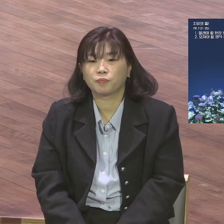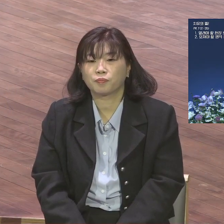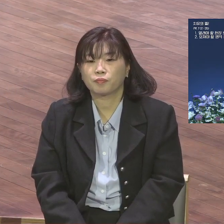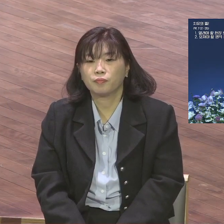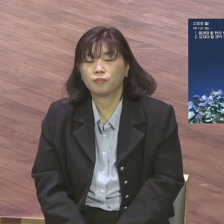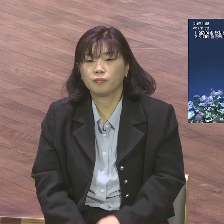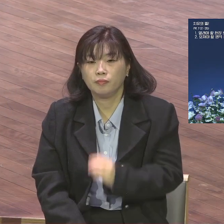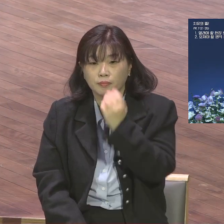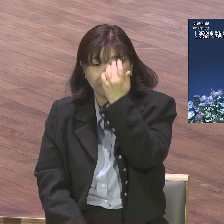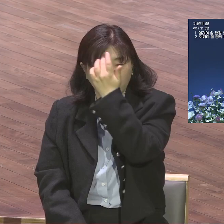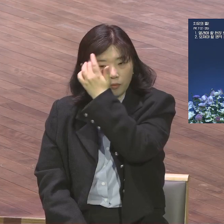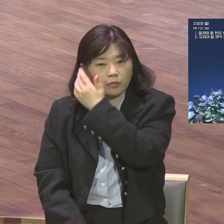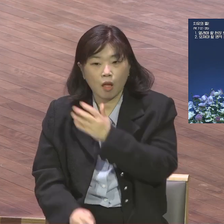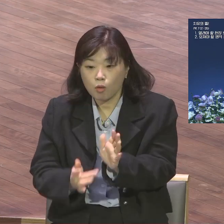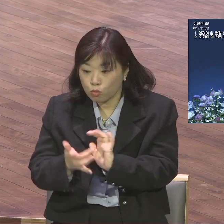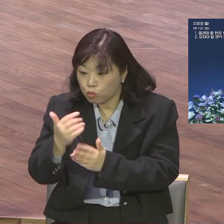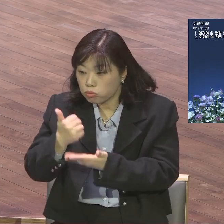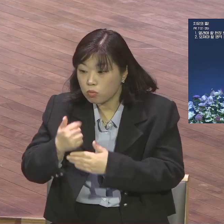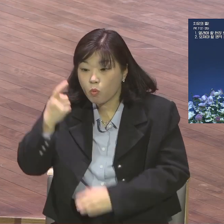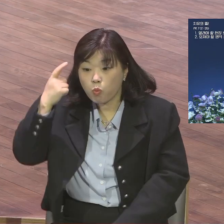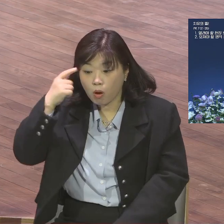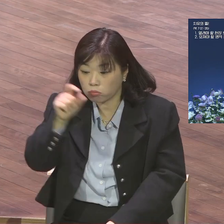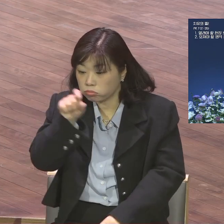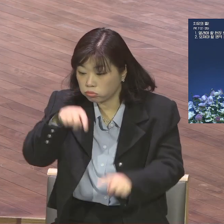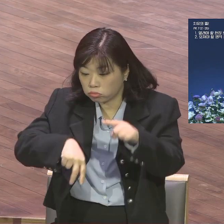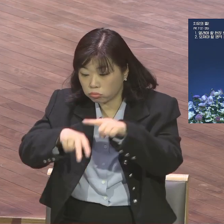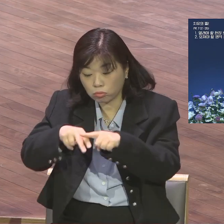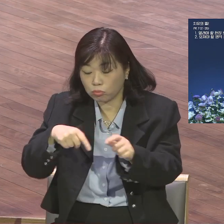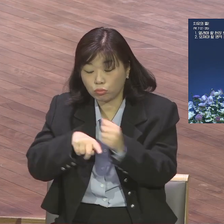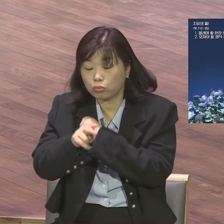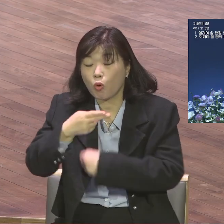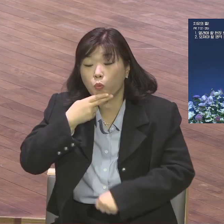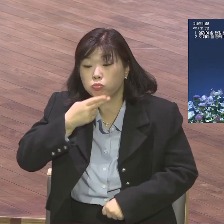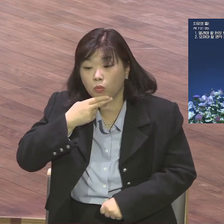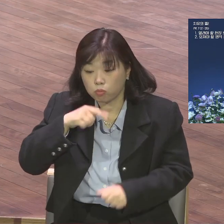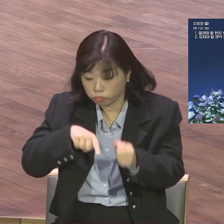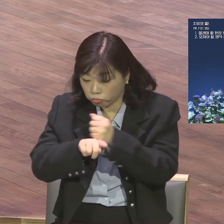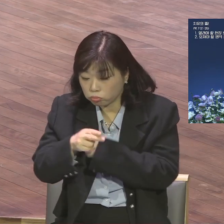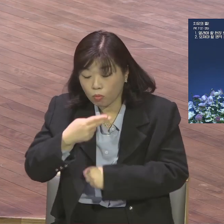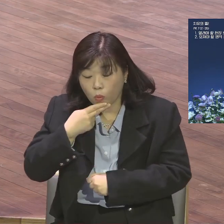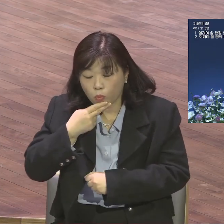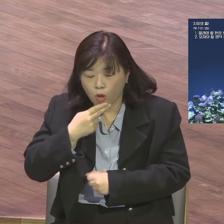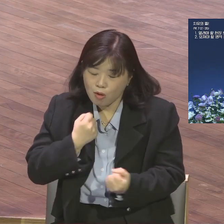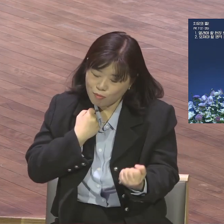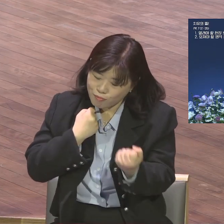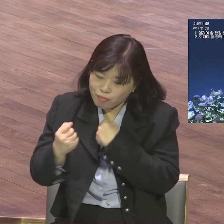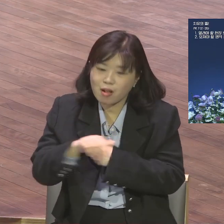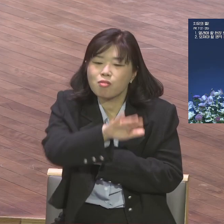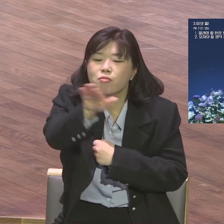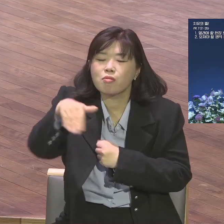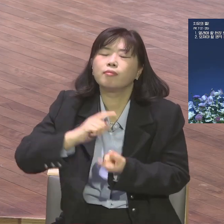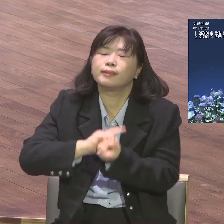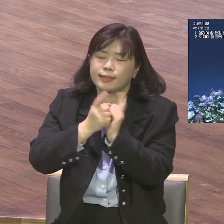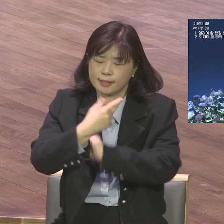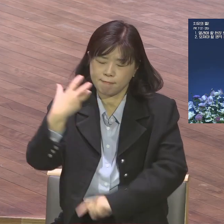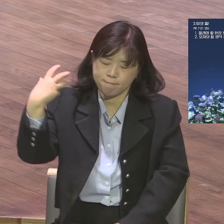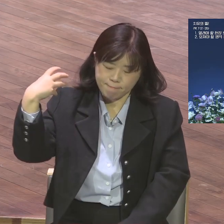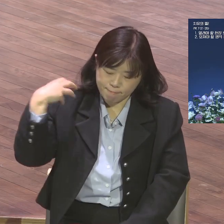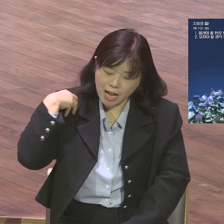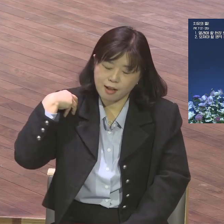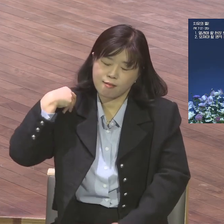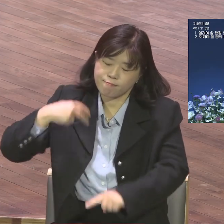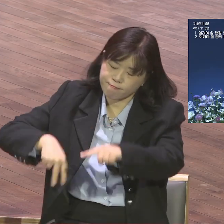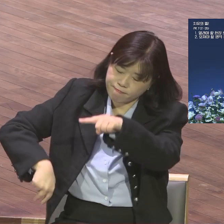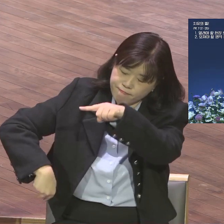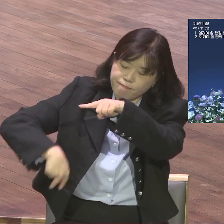우리가 받아야 될 죄, 저주, 무거운 짐 다 대신 짊어졌습니다. 그래서